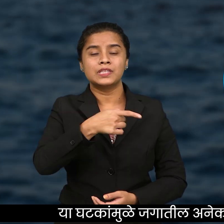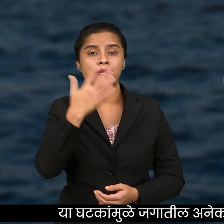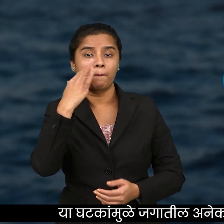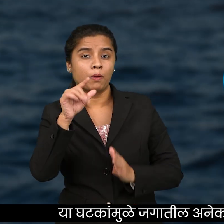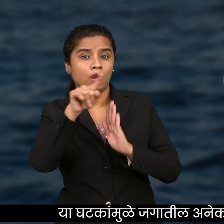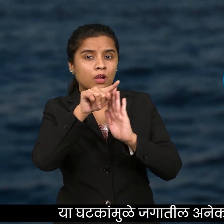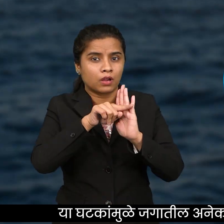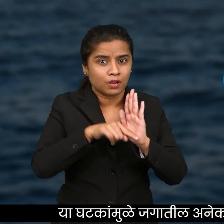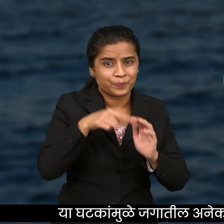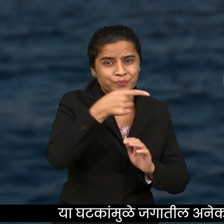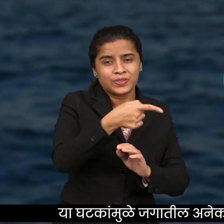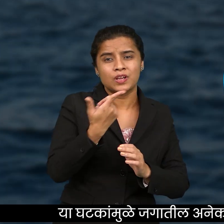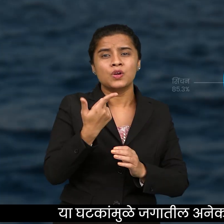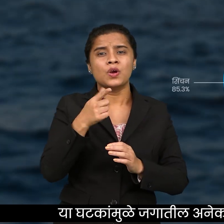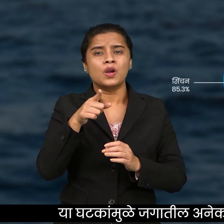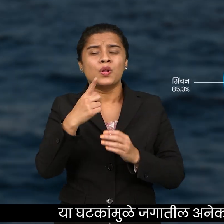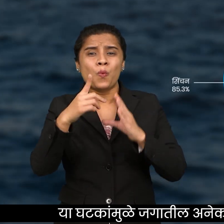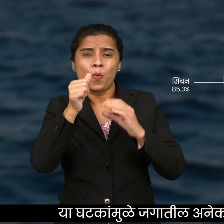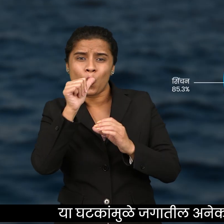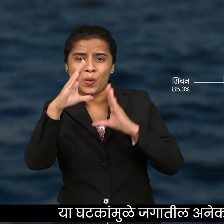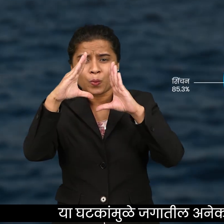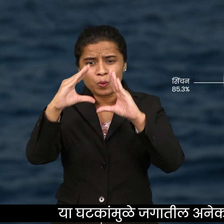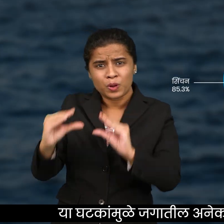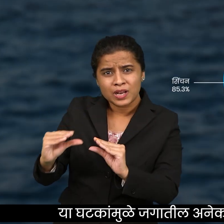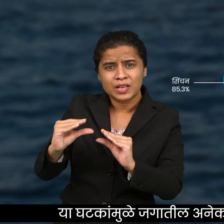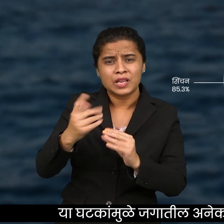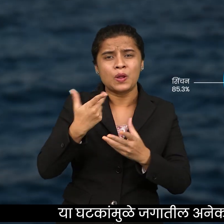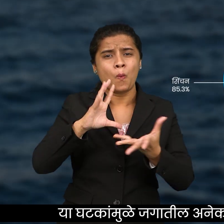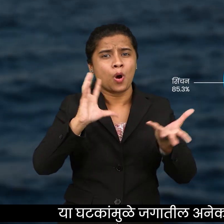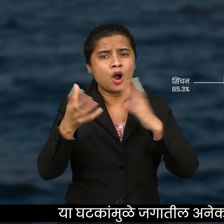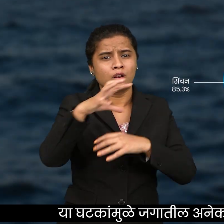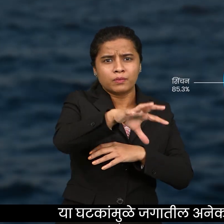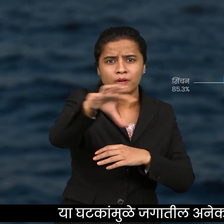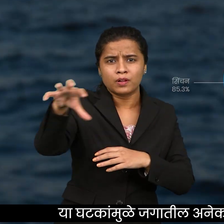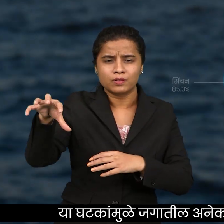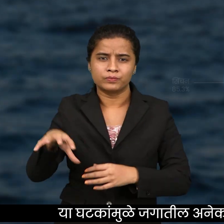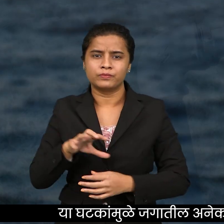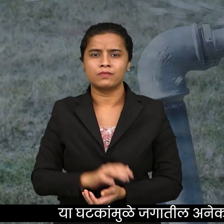या घटनांमुळे जगातील अनेक भागात पाण्याची टंचाई निर्माण होत आहे.